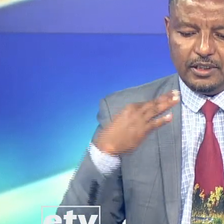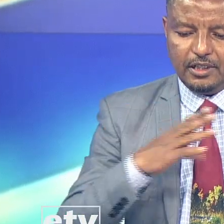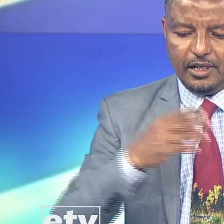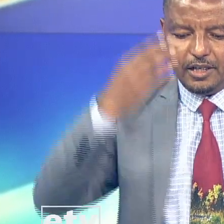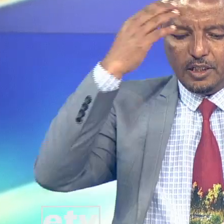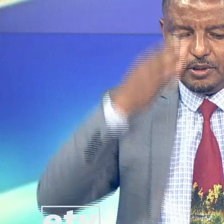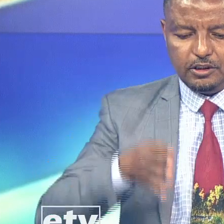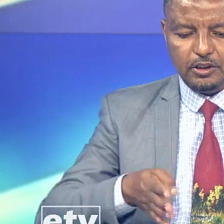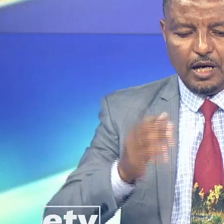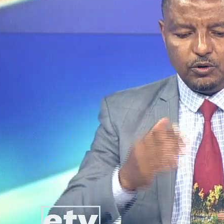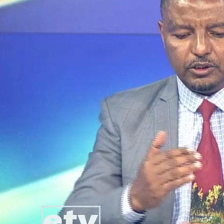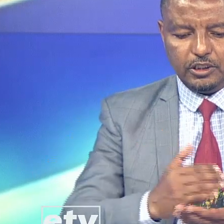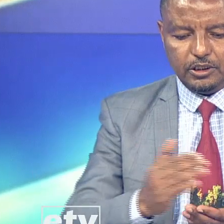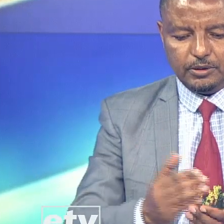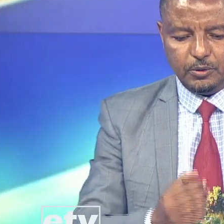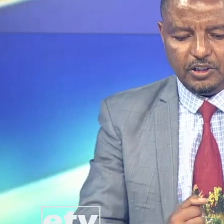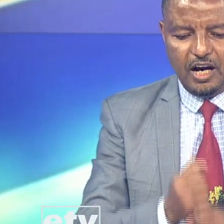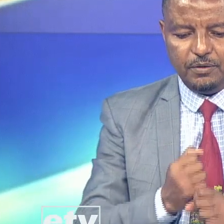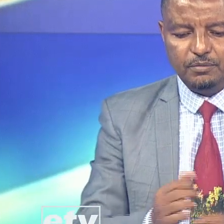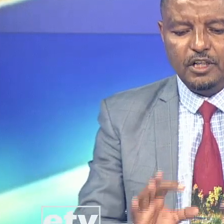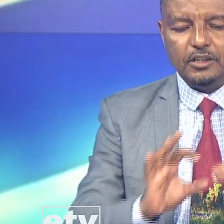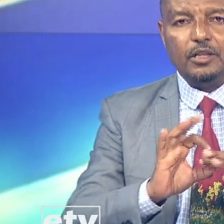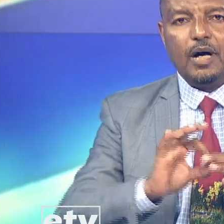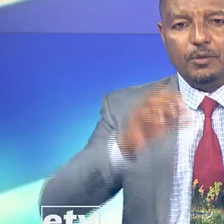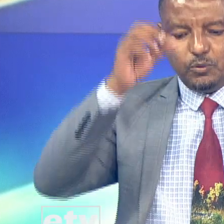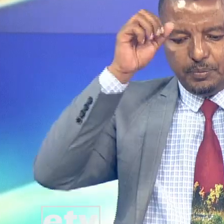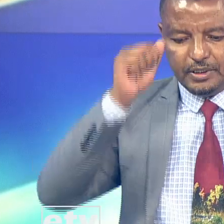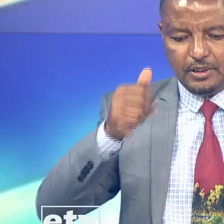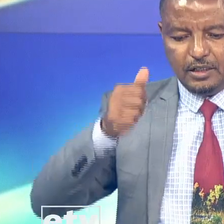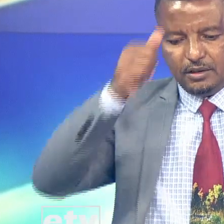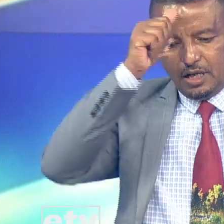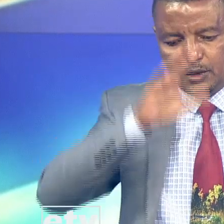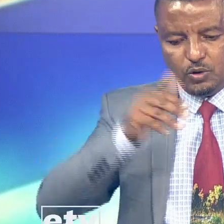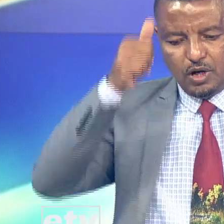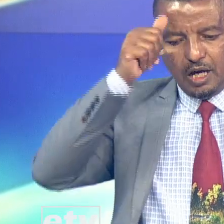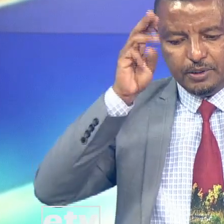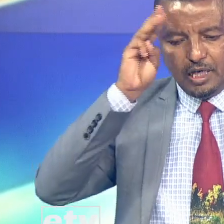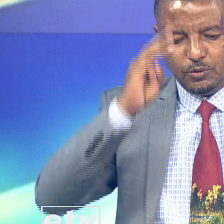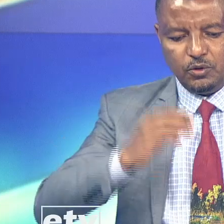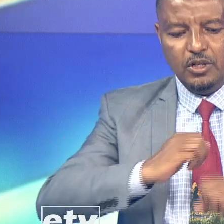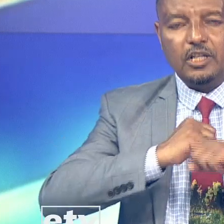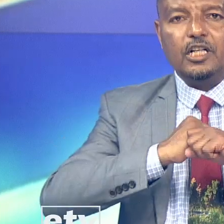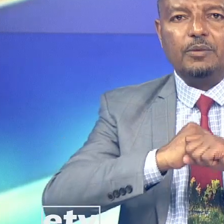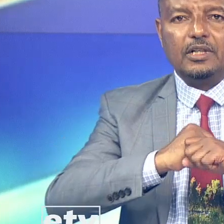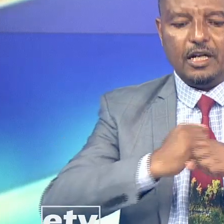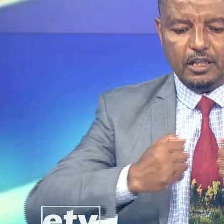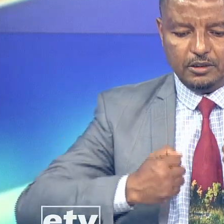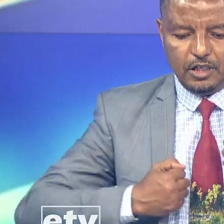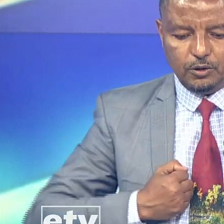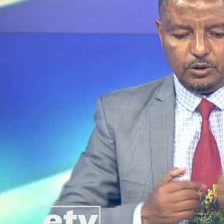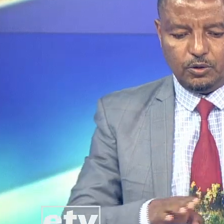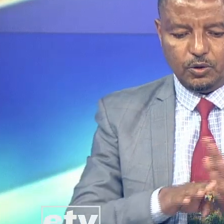18 የግልና የመንግስት ባንኮች የተሰበሰበ ድጋፍም የባንኩ ፕሬዚዳንት አቶ አቤ ሳኑ